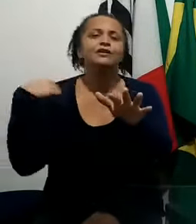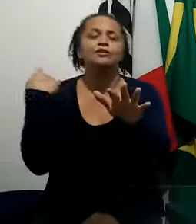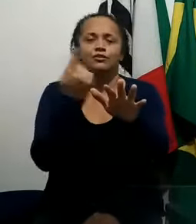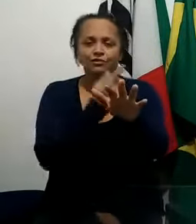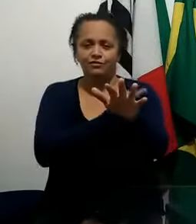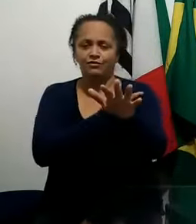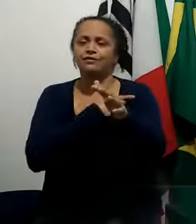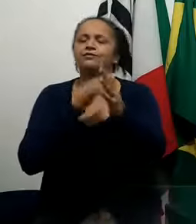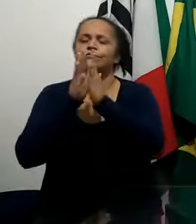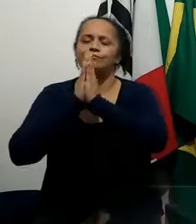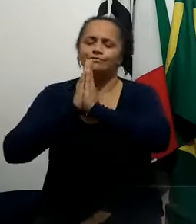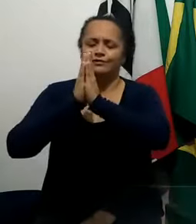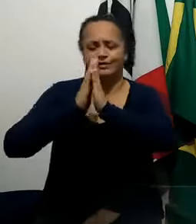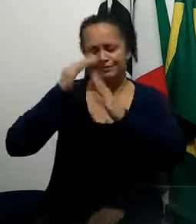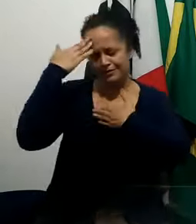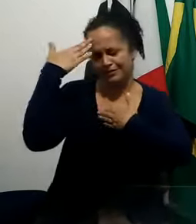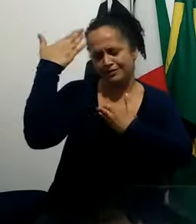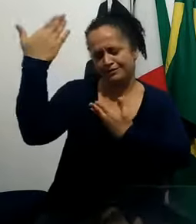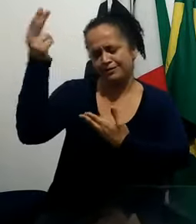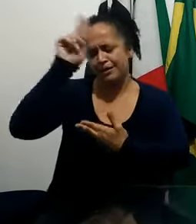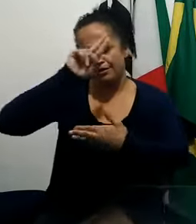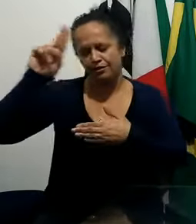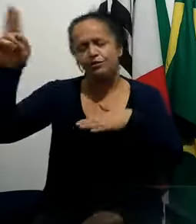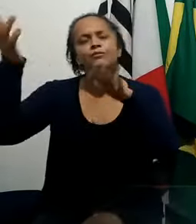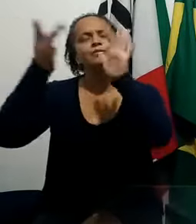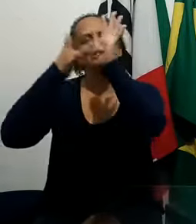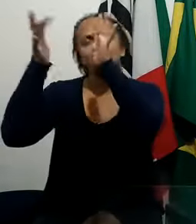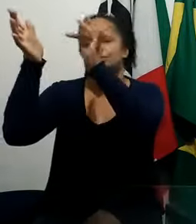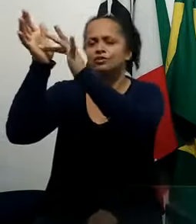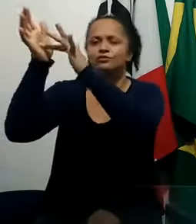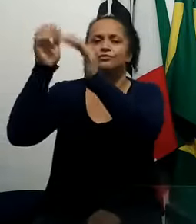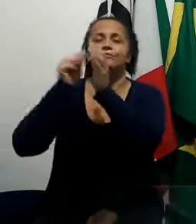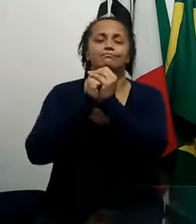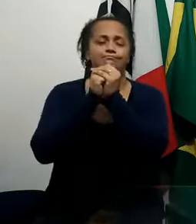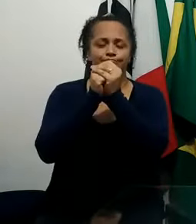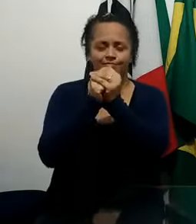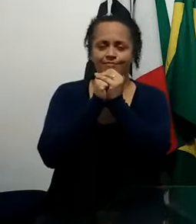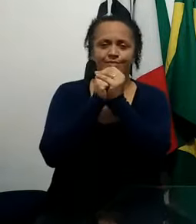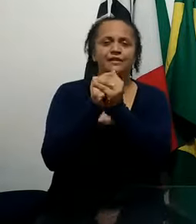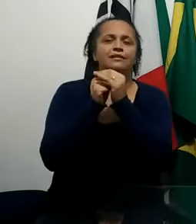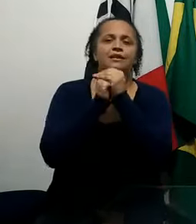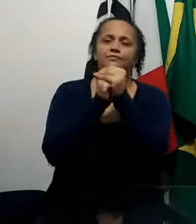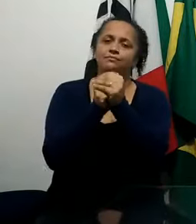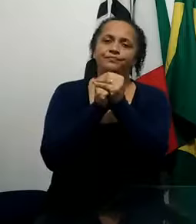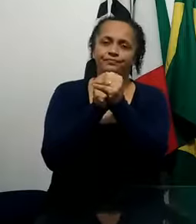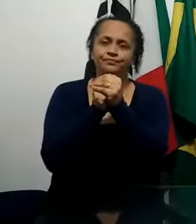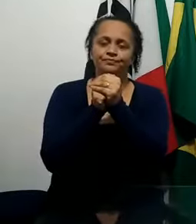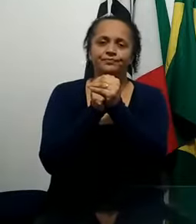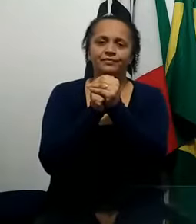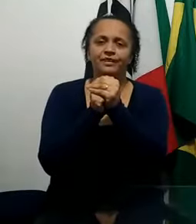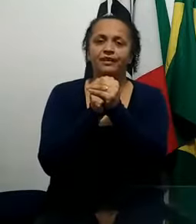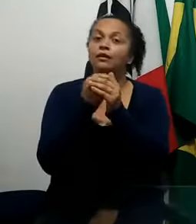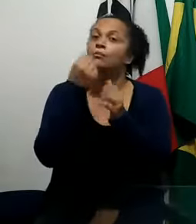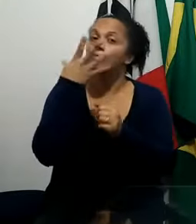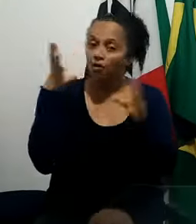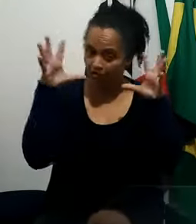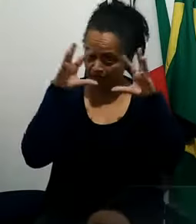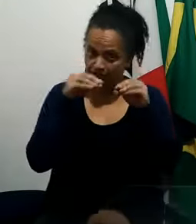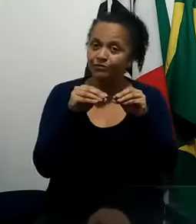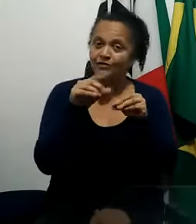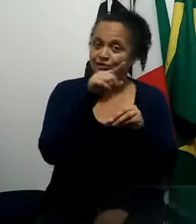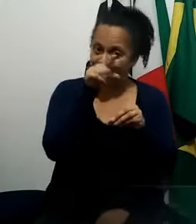e te agradecemos em nome de Jesus. Amém e amém. Ó, uma boa noite aos